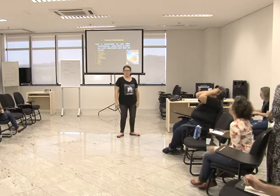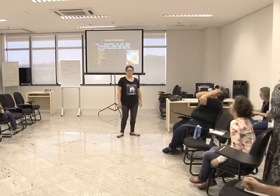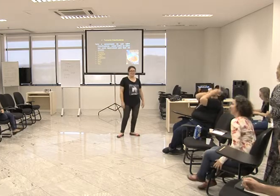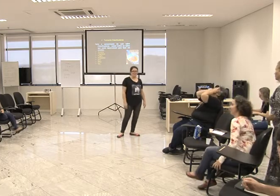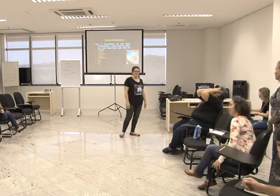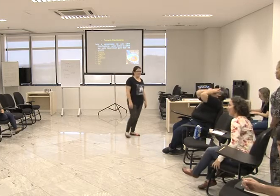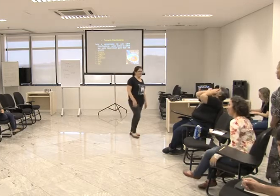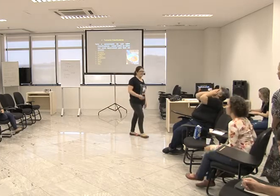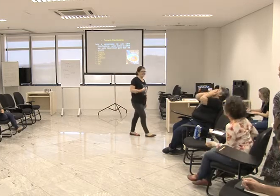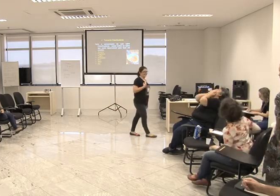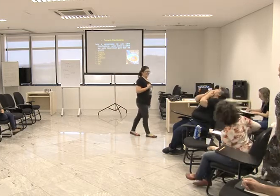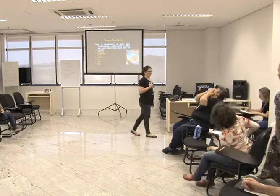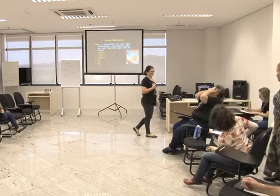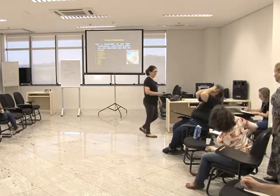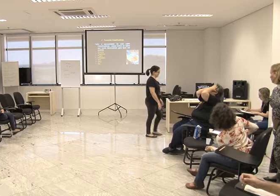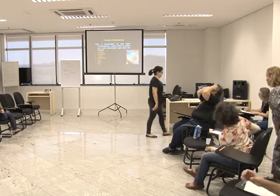bom. É vida.